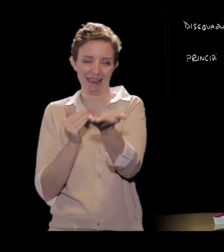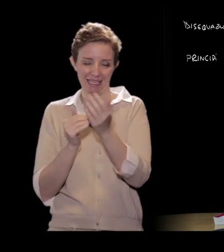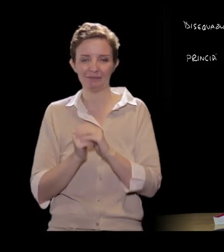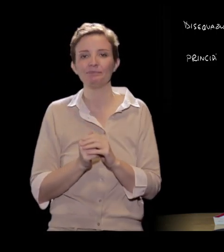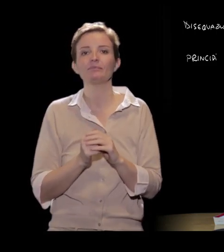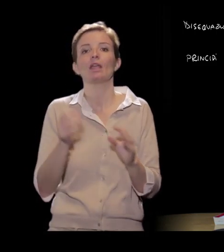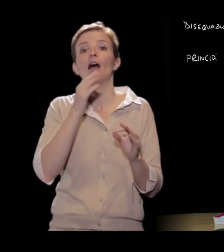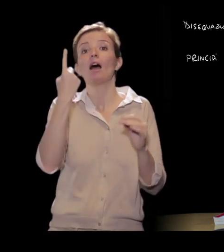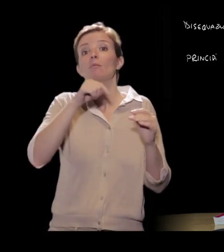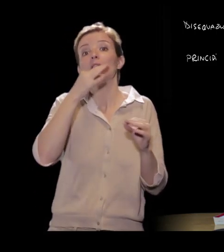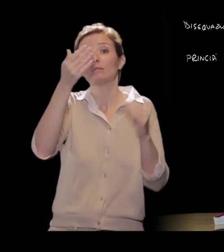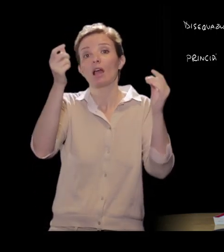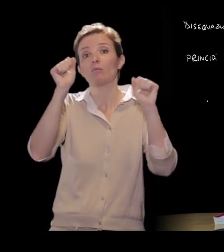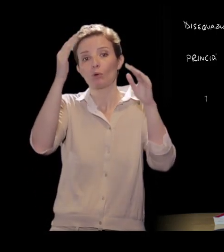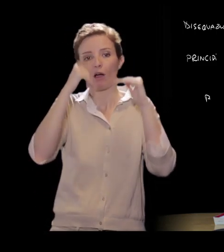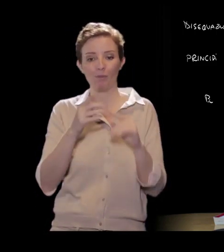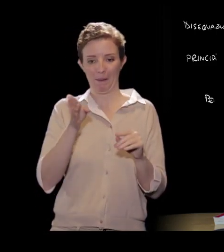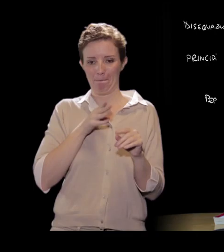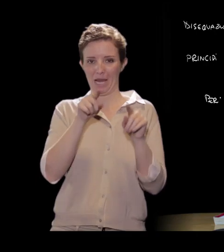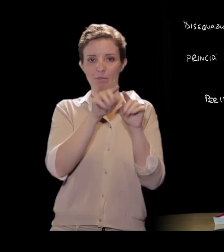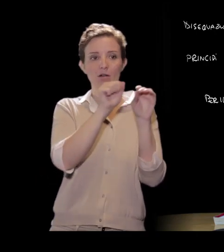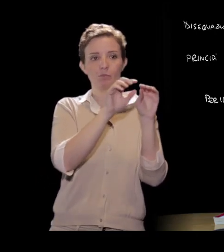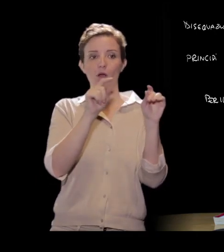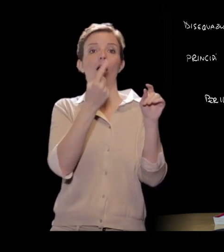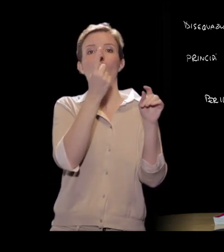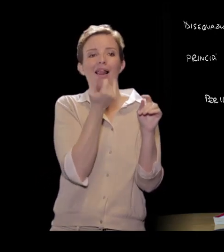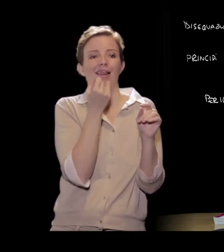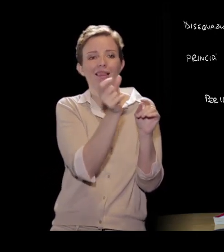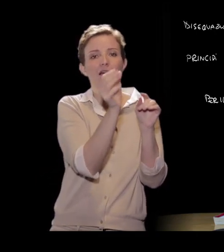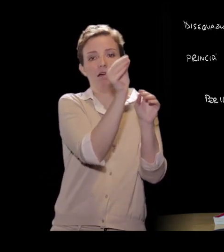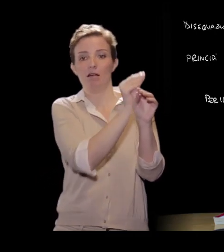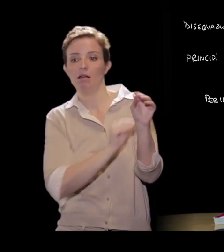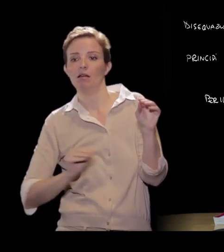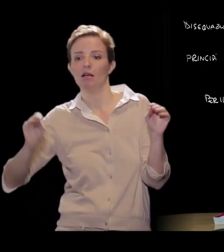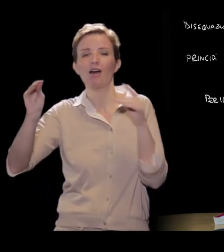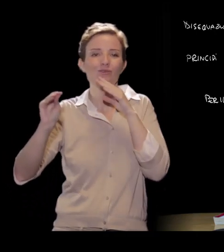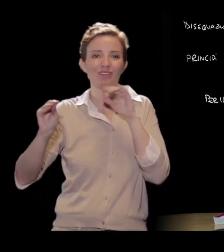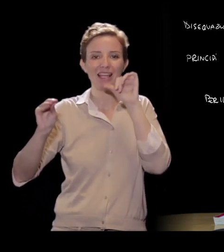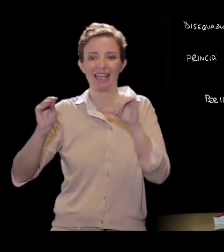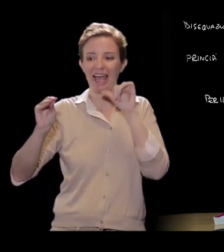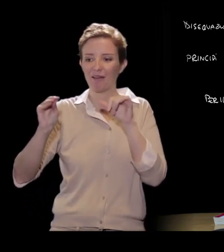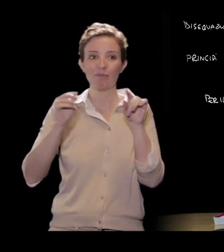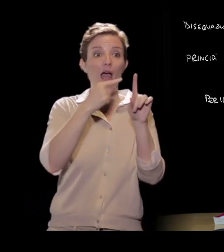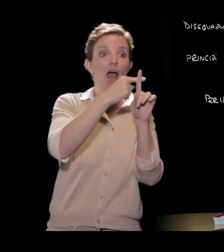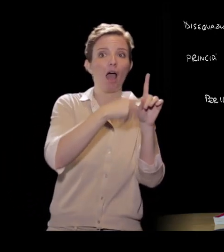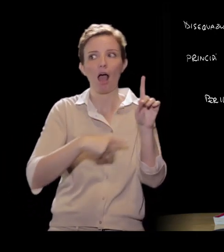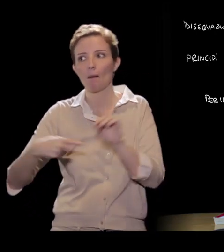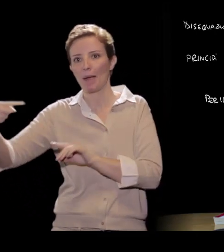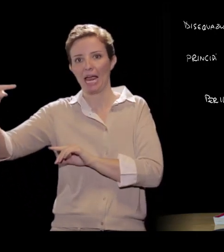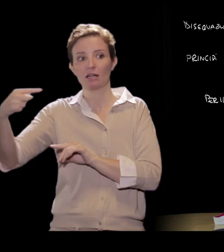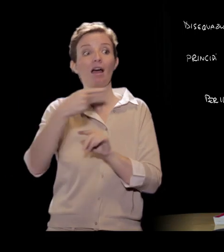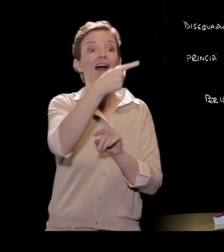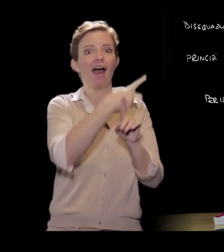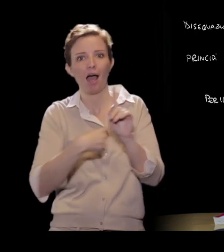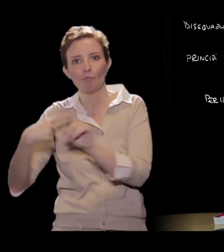possiamo trasportare anche un membro da un termine da un membro all'altro andando a cambiare il segno di quel membro il secondo